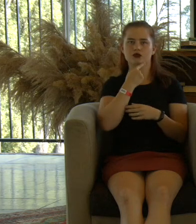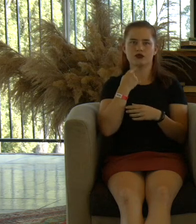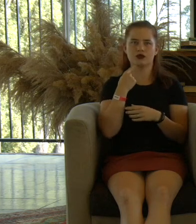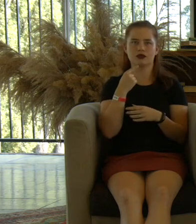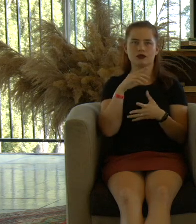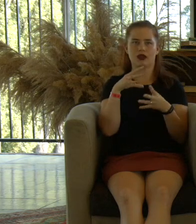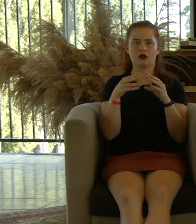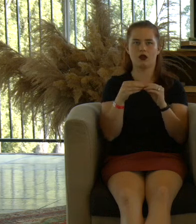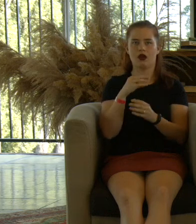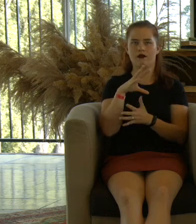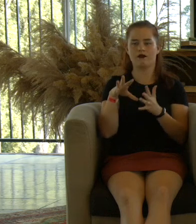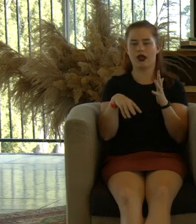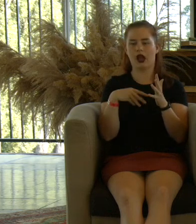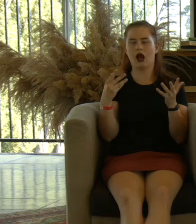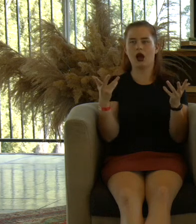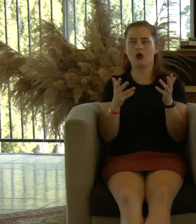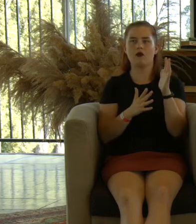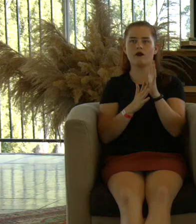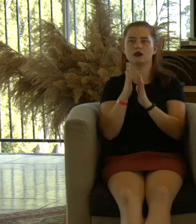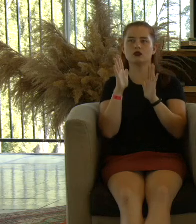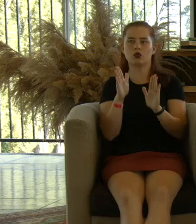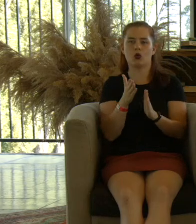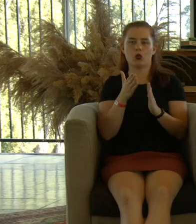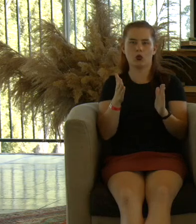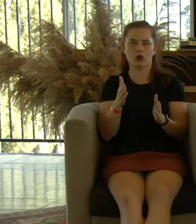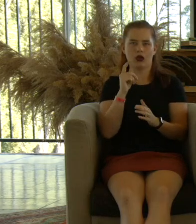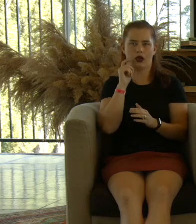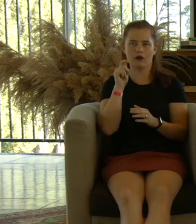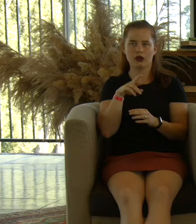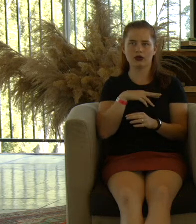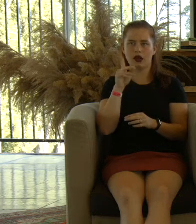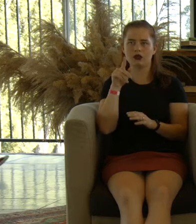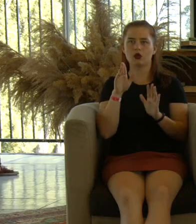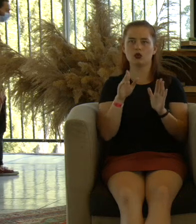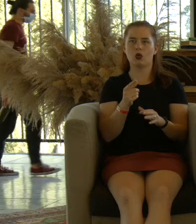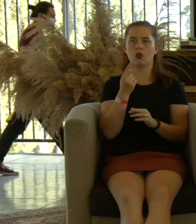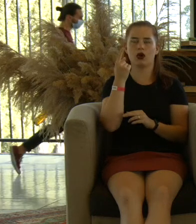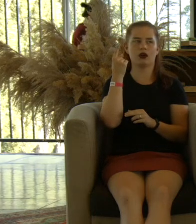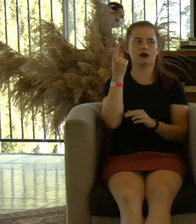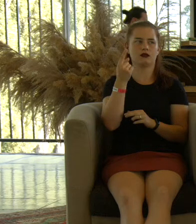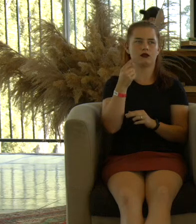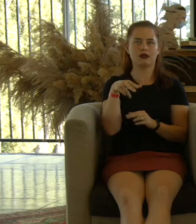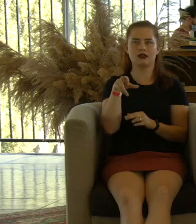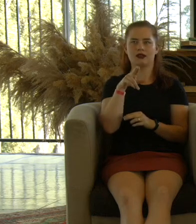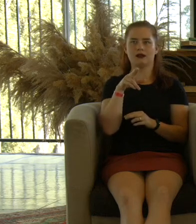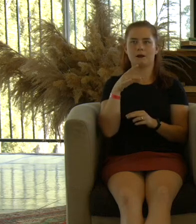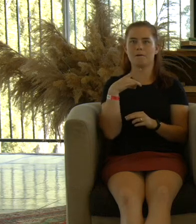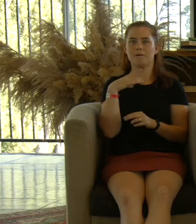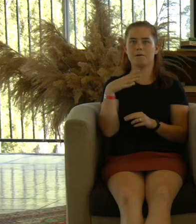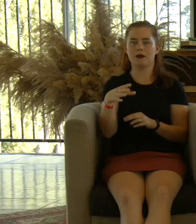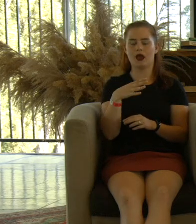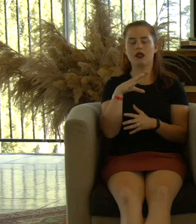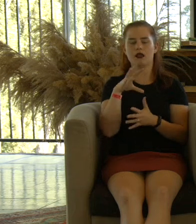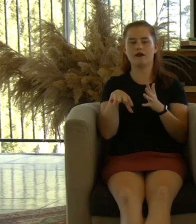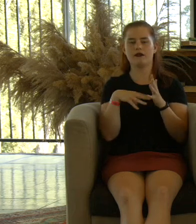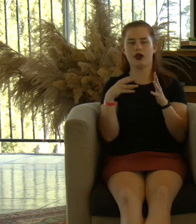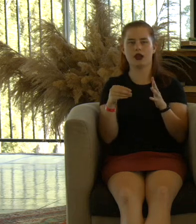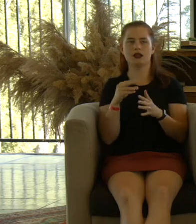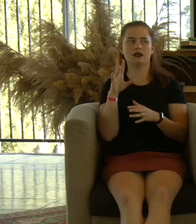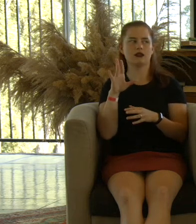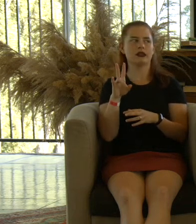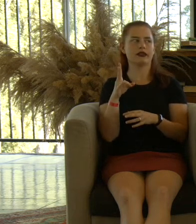Сортов винограда, которые вырастают только у нас. Я знаю только один. Тильтикурук – это белый сорт винограда, он растет в